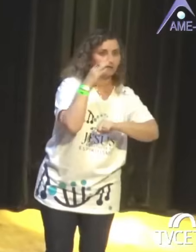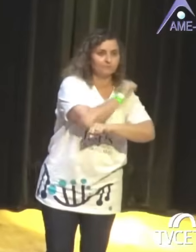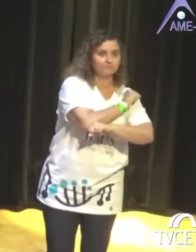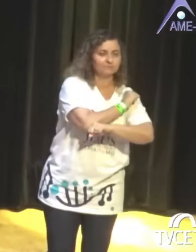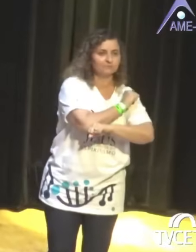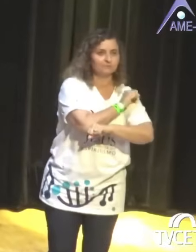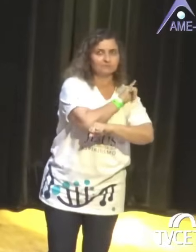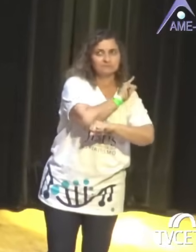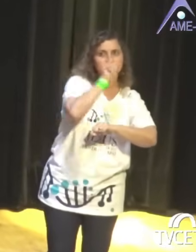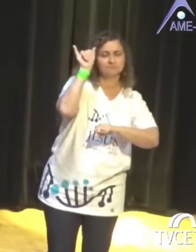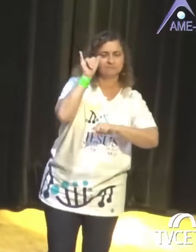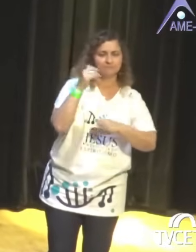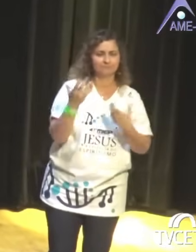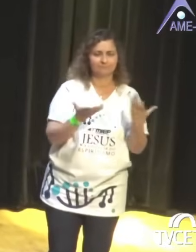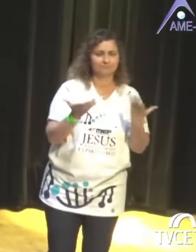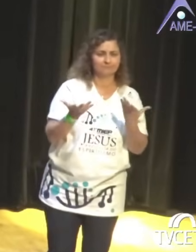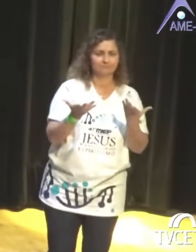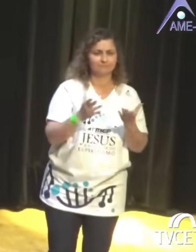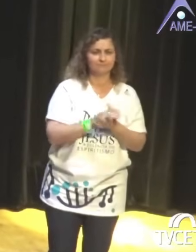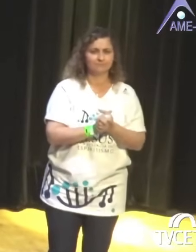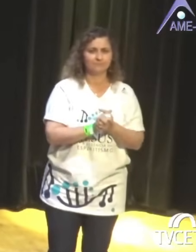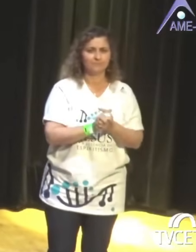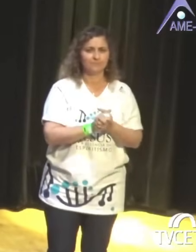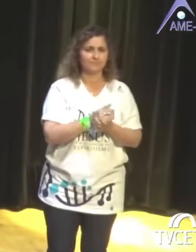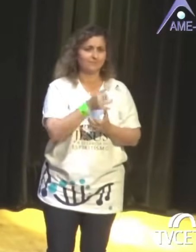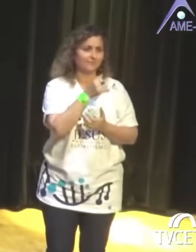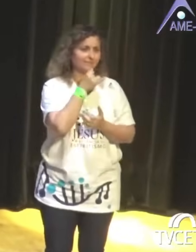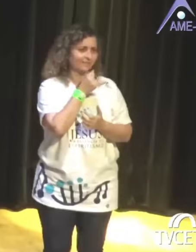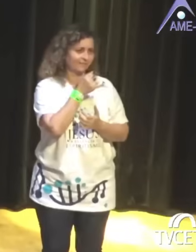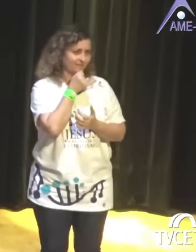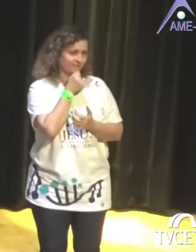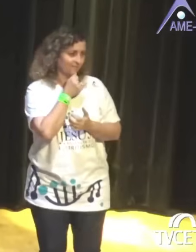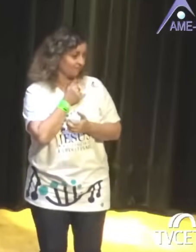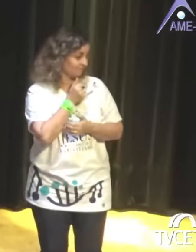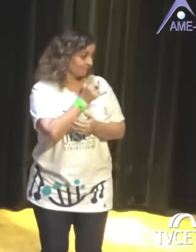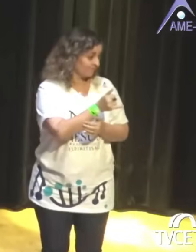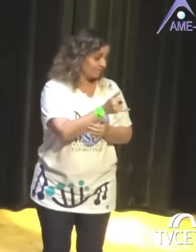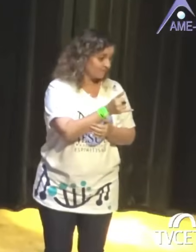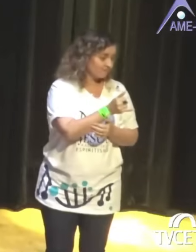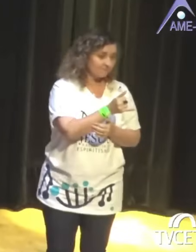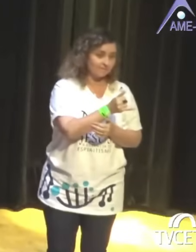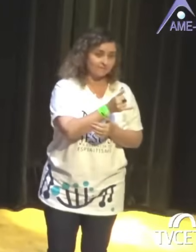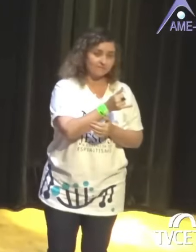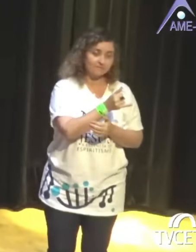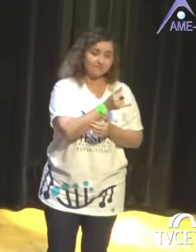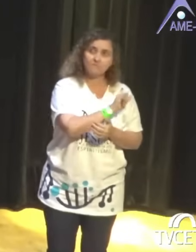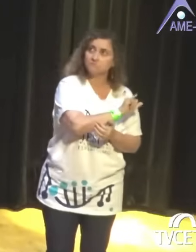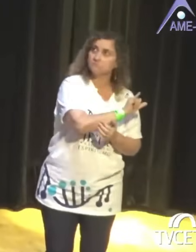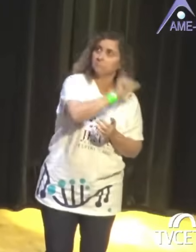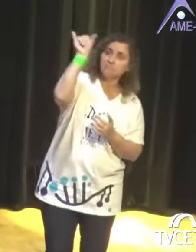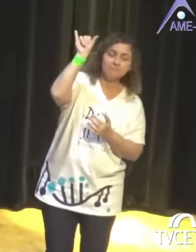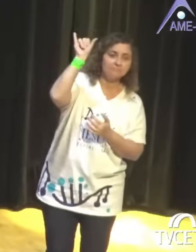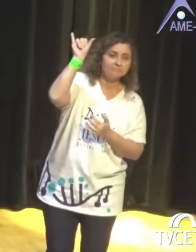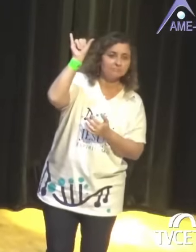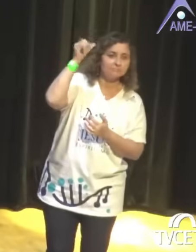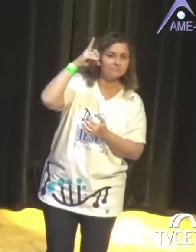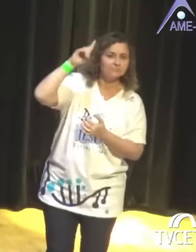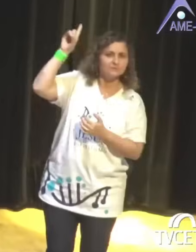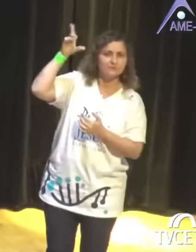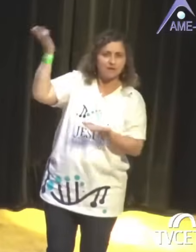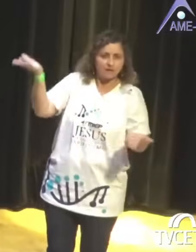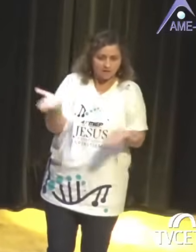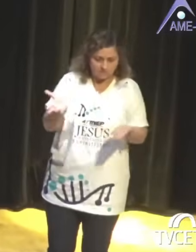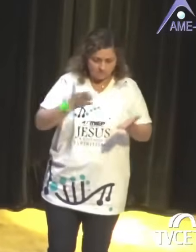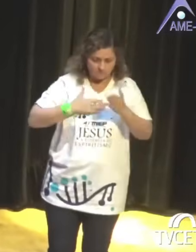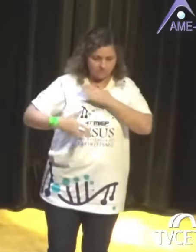WhatsApp o corpo do rapaz vai ser criado agora tem que criar a alma então naquele